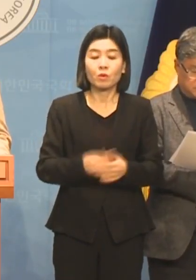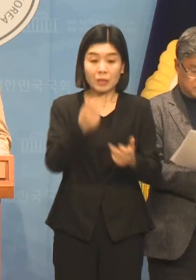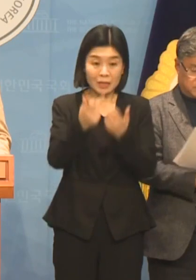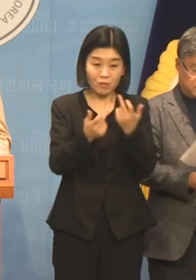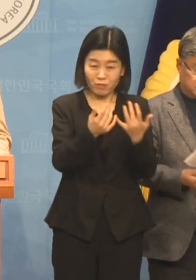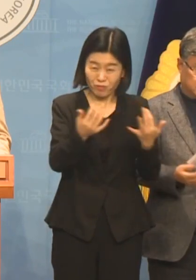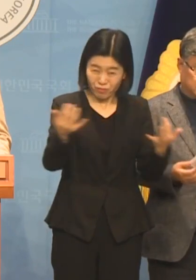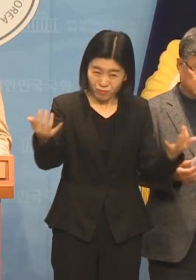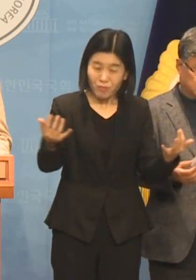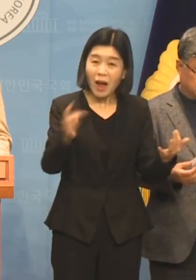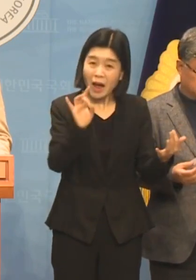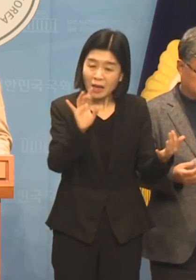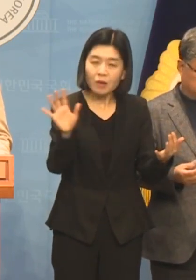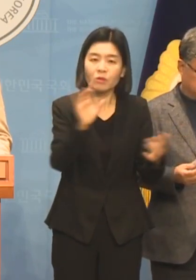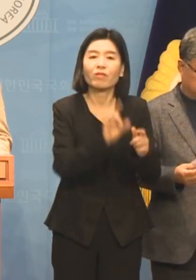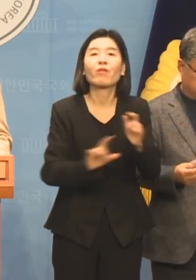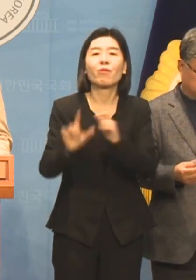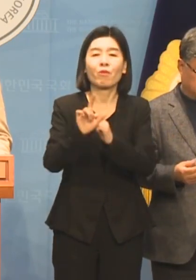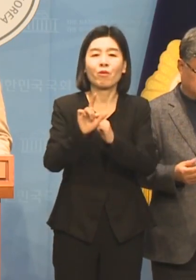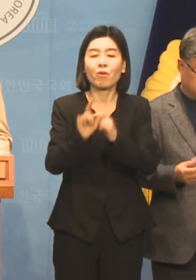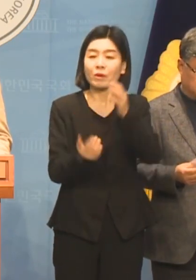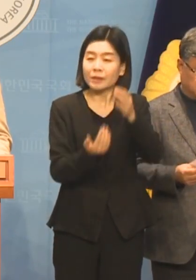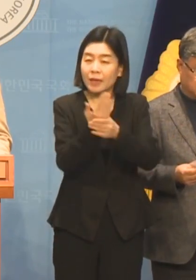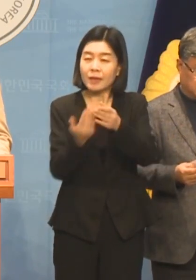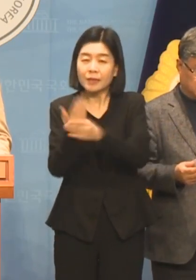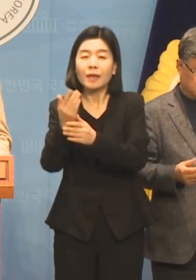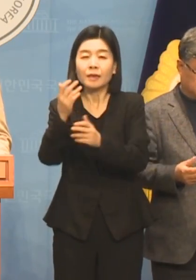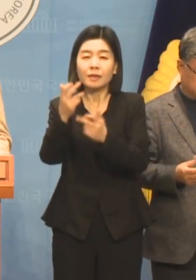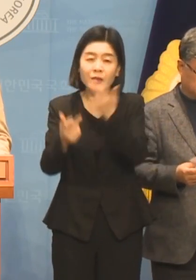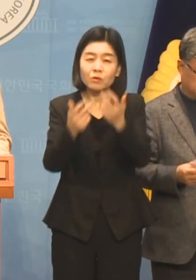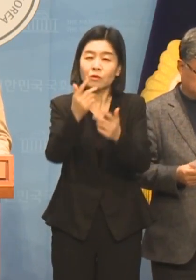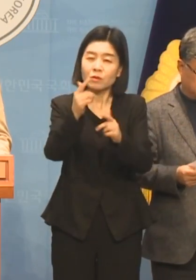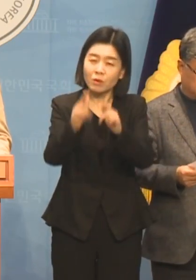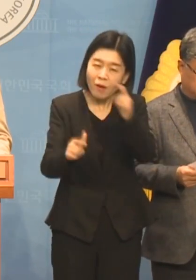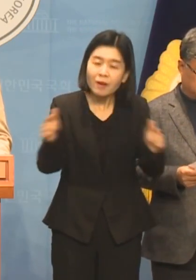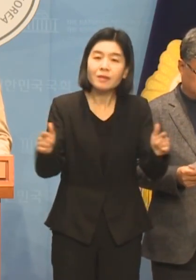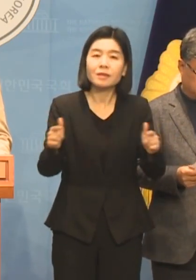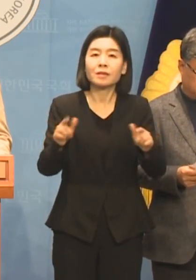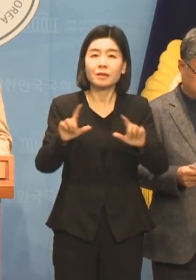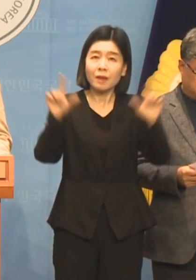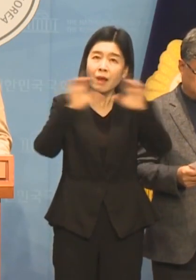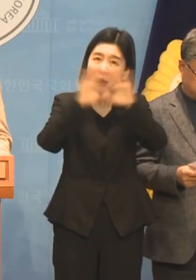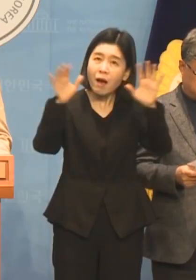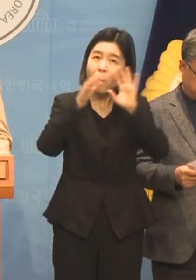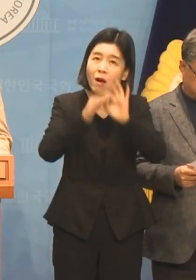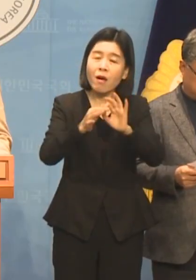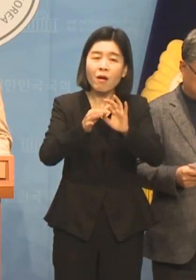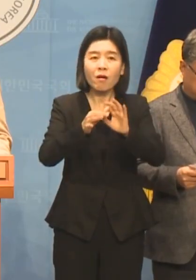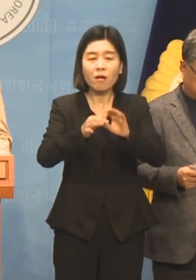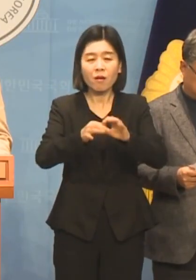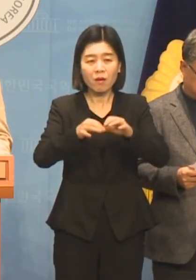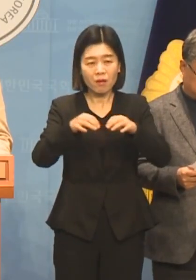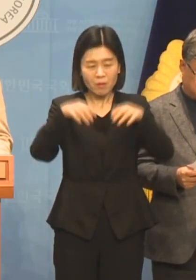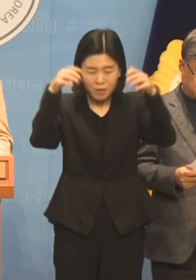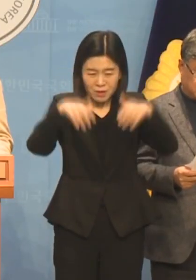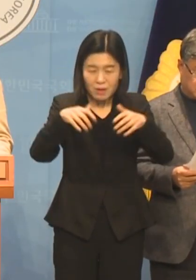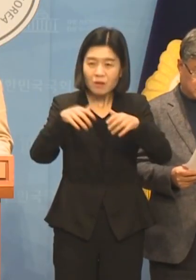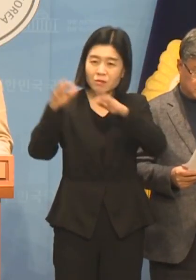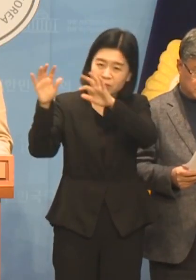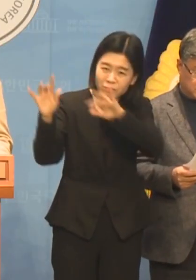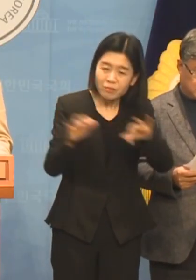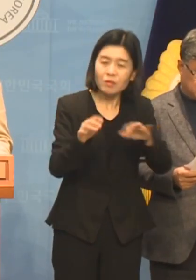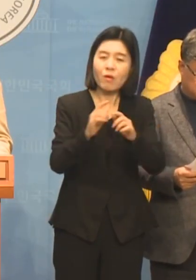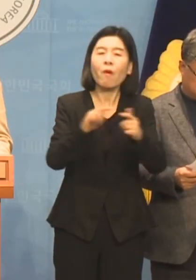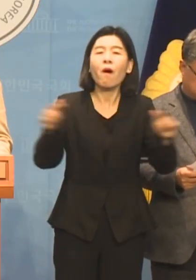산불뿐만 아니고 다양한 극단적 재난들이 기후 위기와 함께 몰려올 것이고, 그거는 기존에 우리